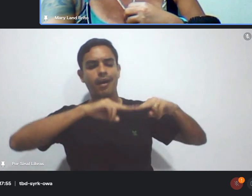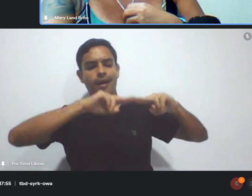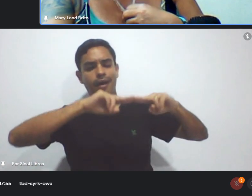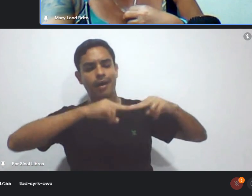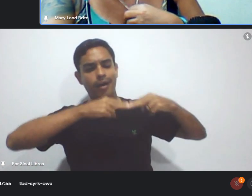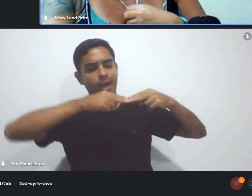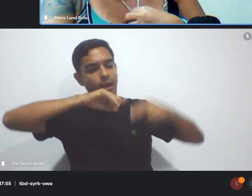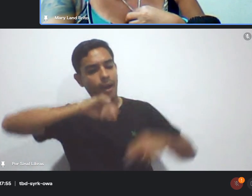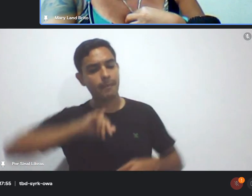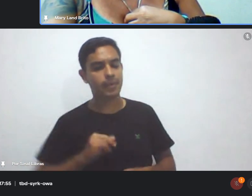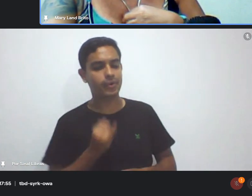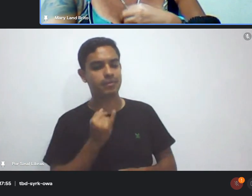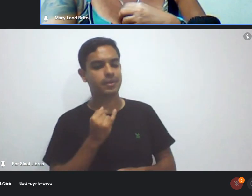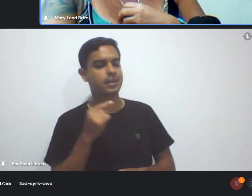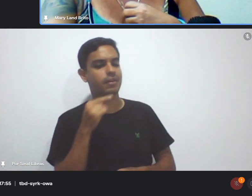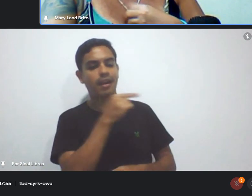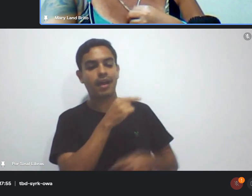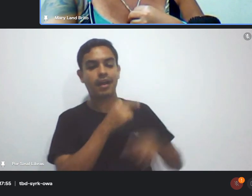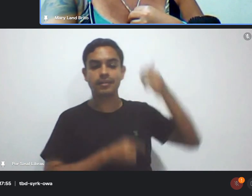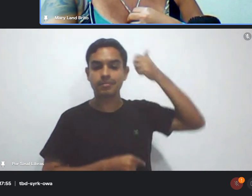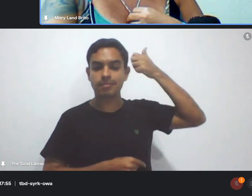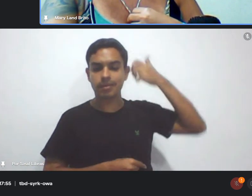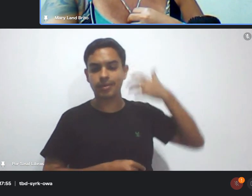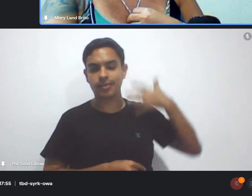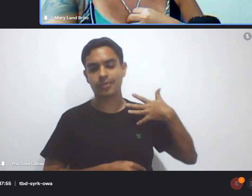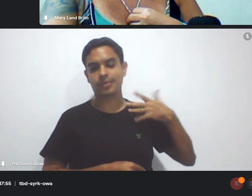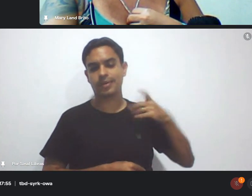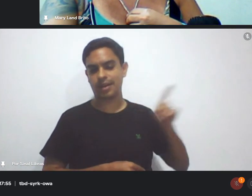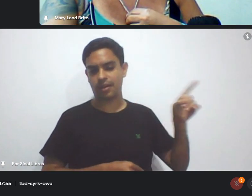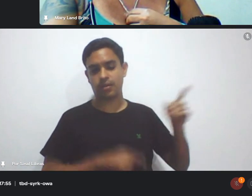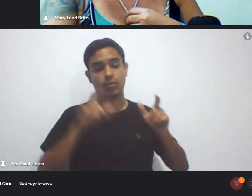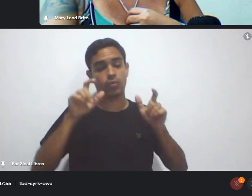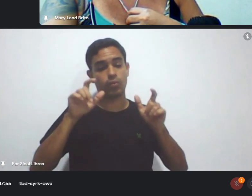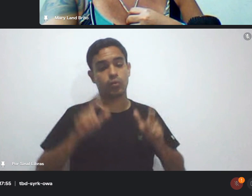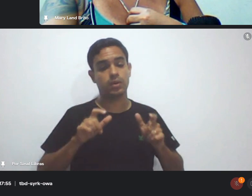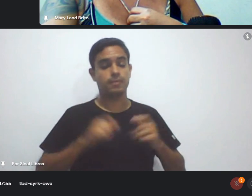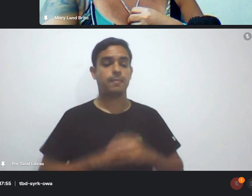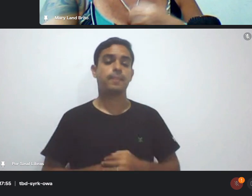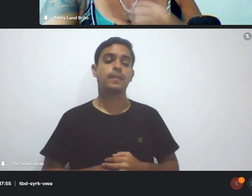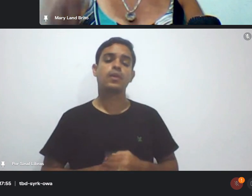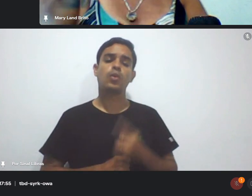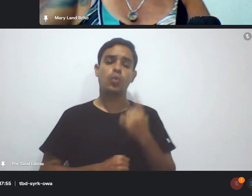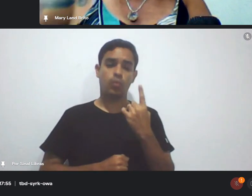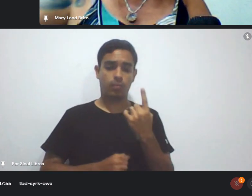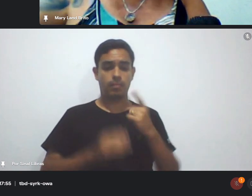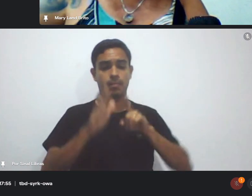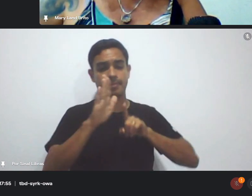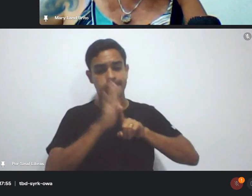ele está. Pode ir para a sua pergunta, Ayrton. Uma delas já foi respondida, que é